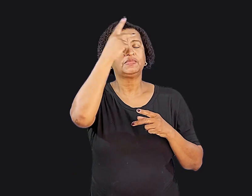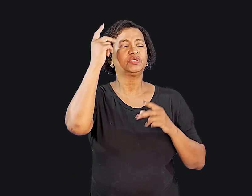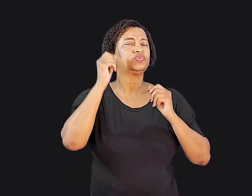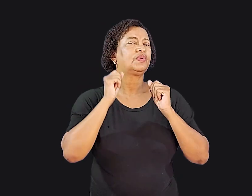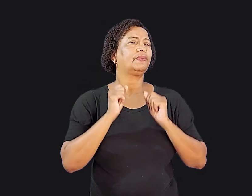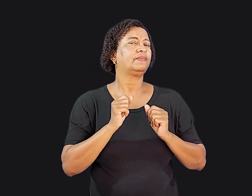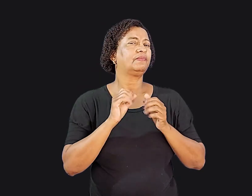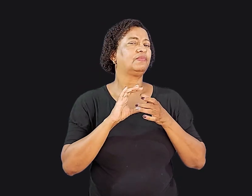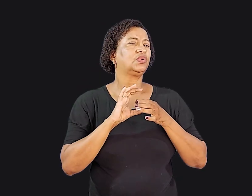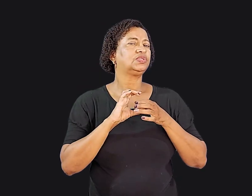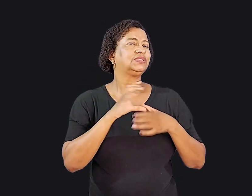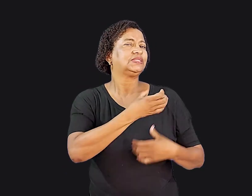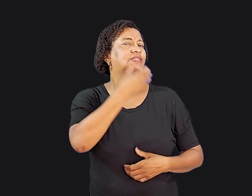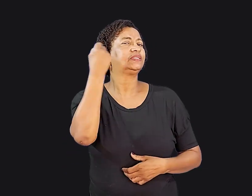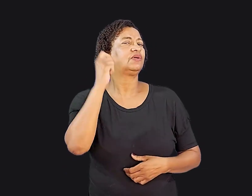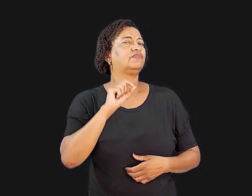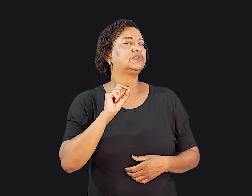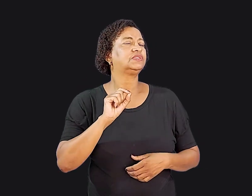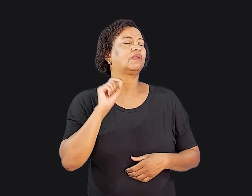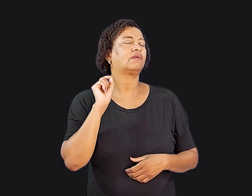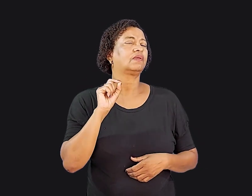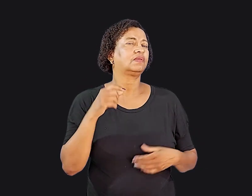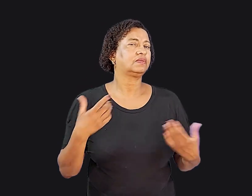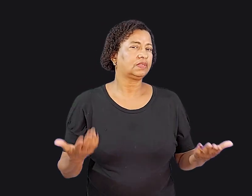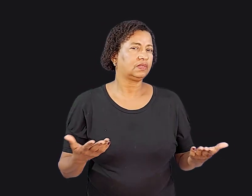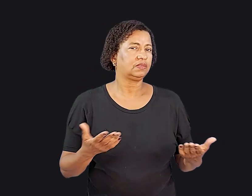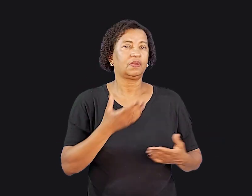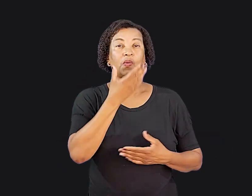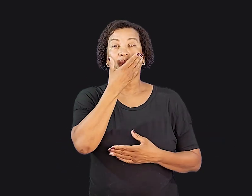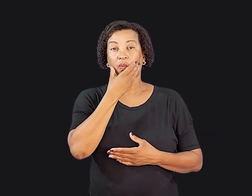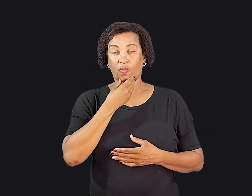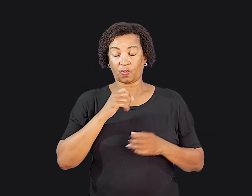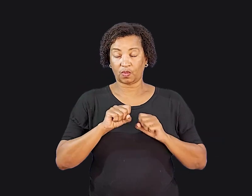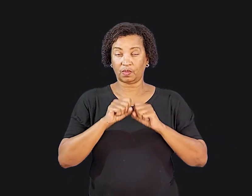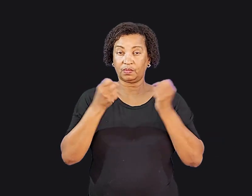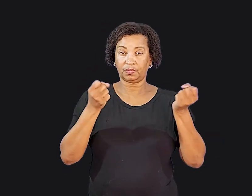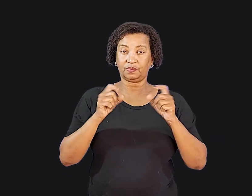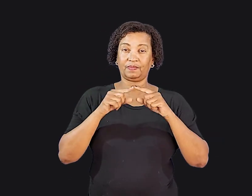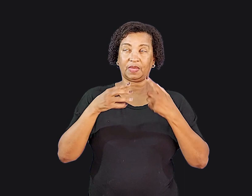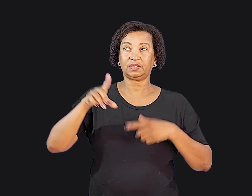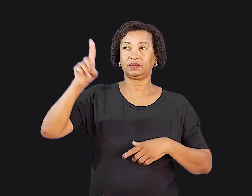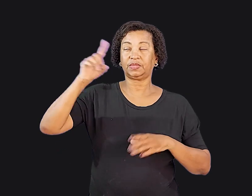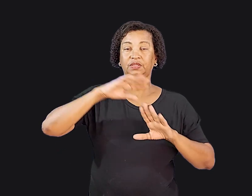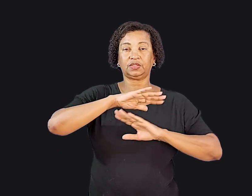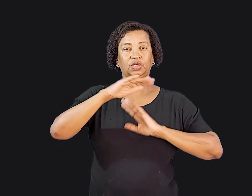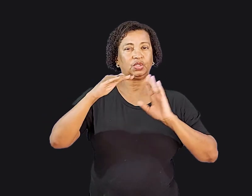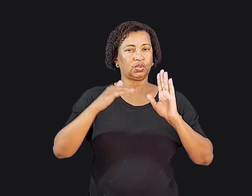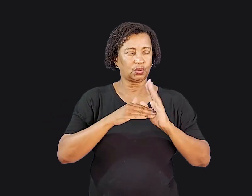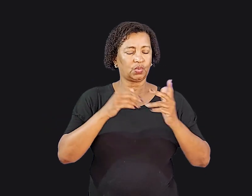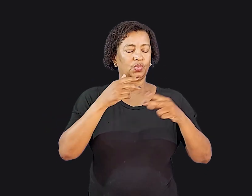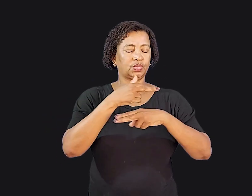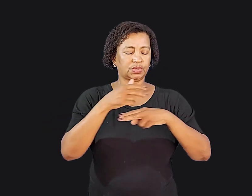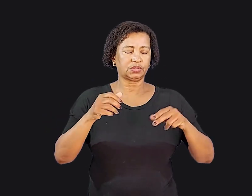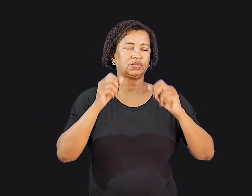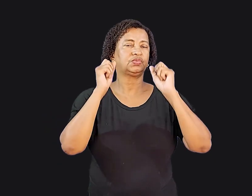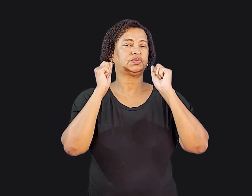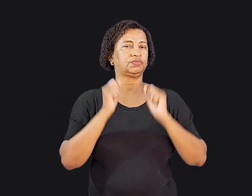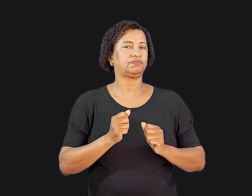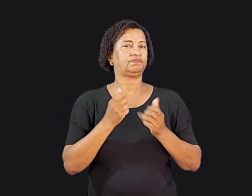salvo? E Jesus respondeu, para o homem é impossível, mas para Deus todas as coisas são